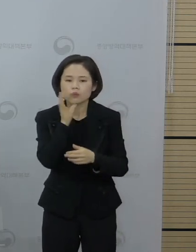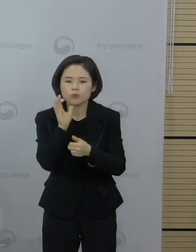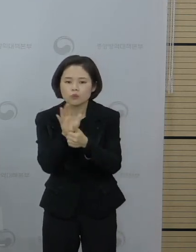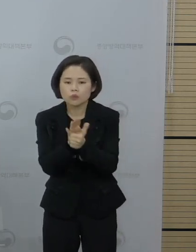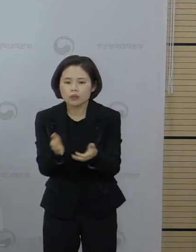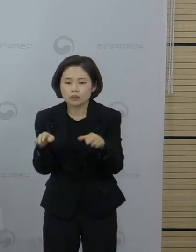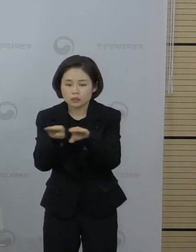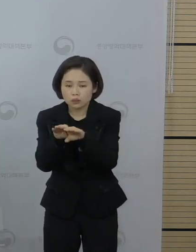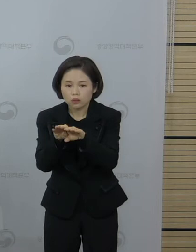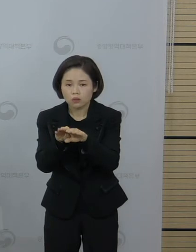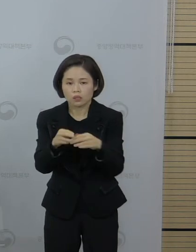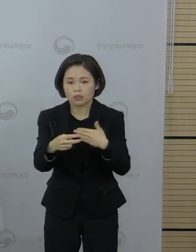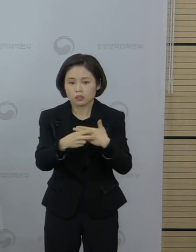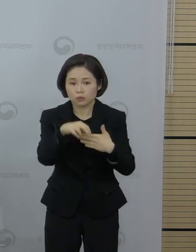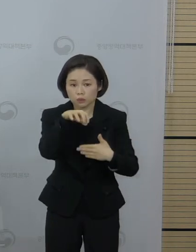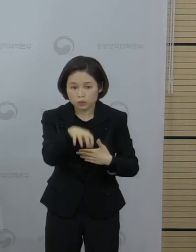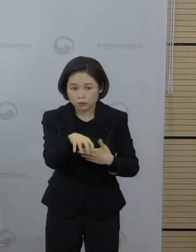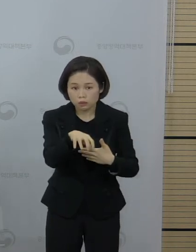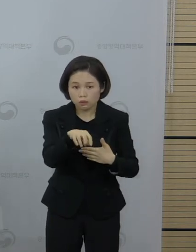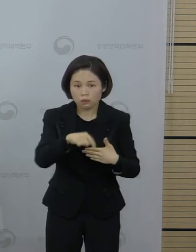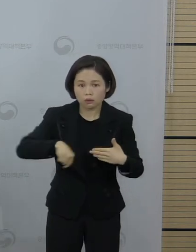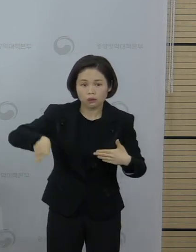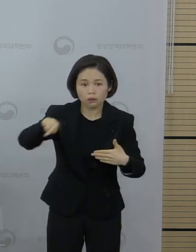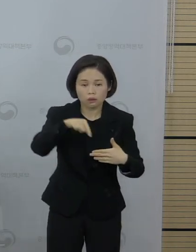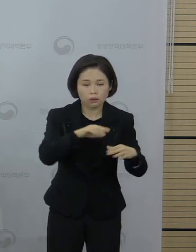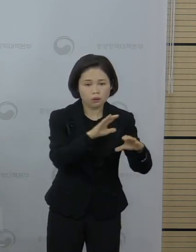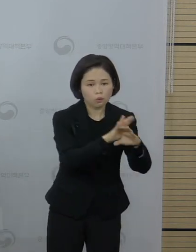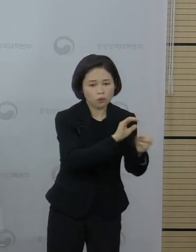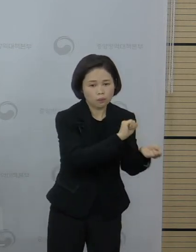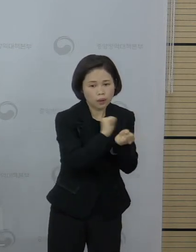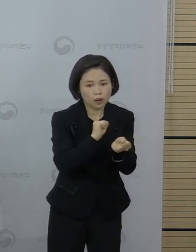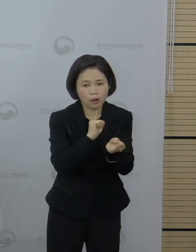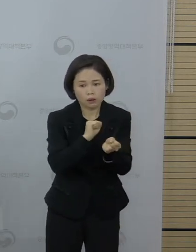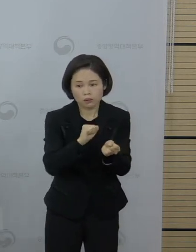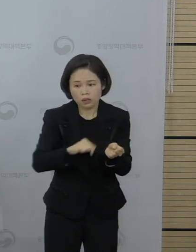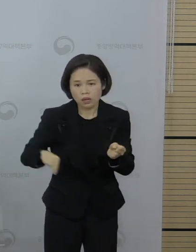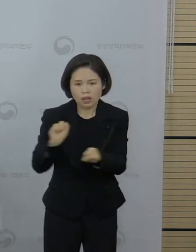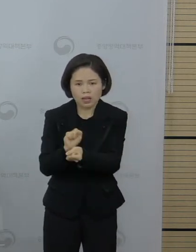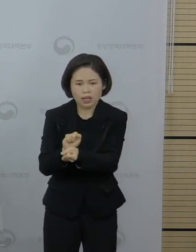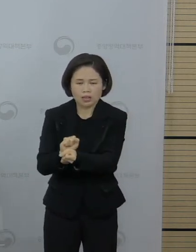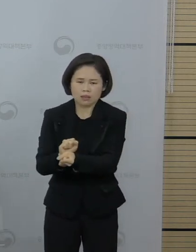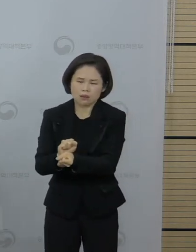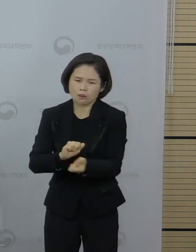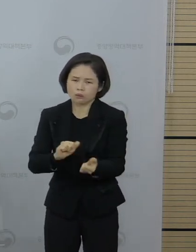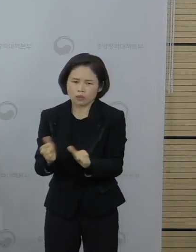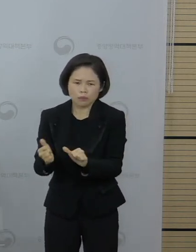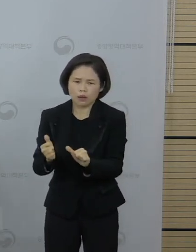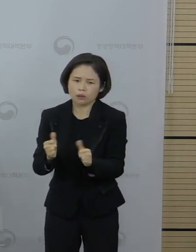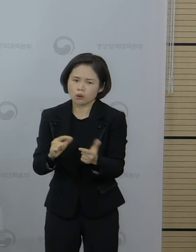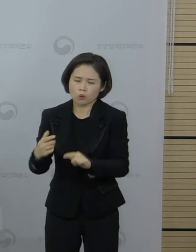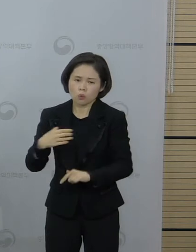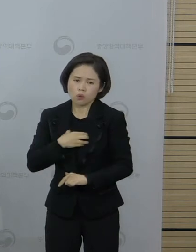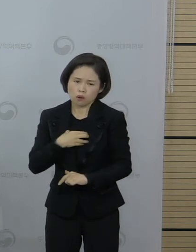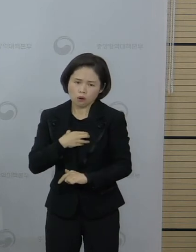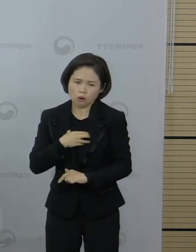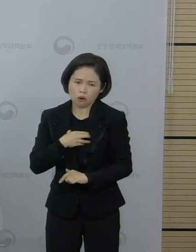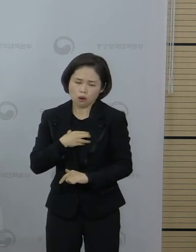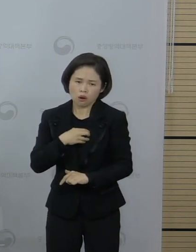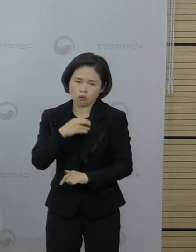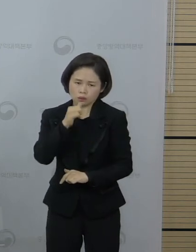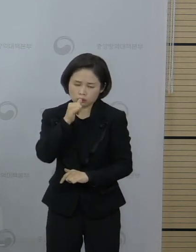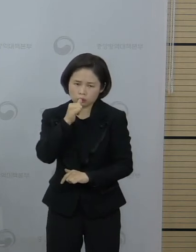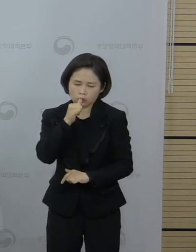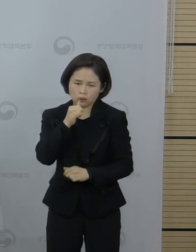의료시설, 요양시설도 마찬가지로 언제든 폭발적인 규모로 환자가 발생할 수 있기에 이에